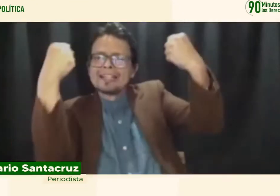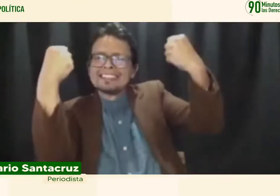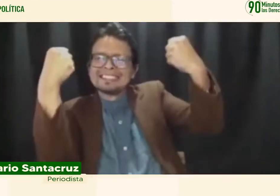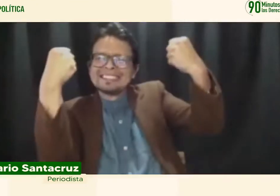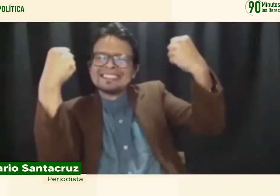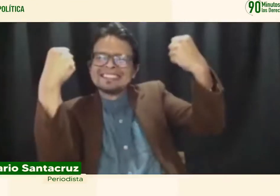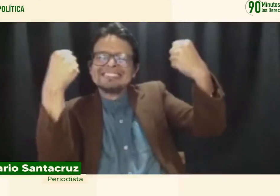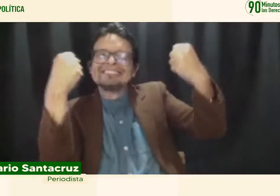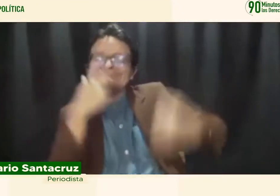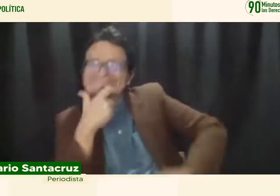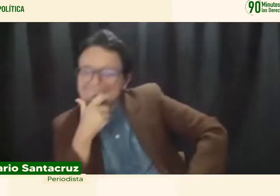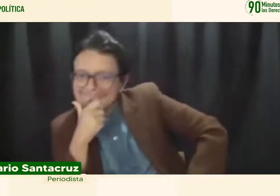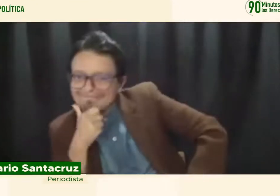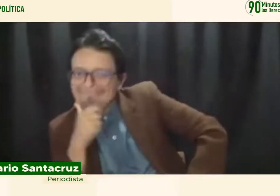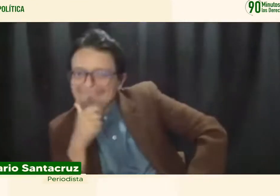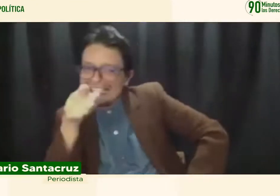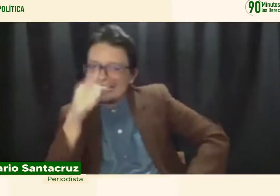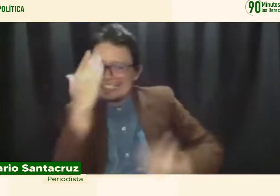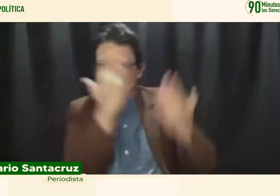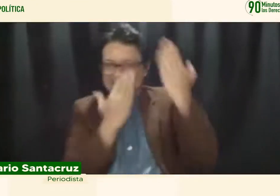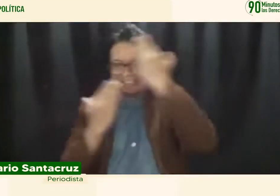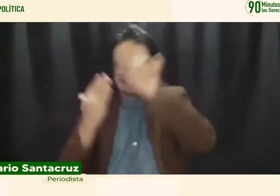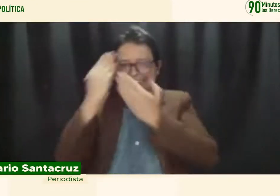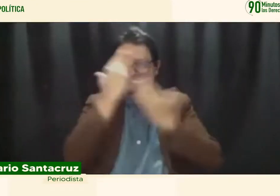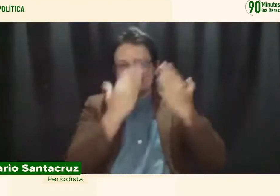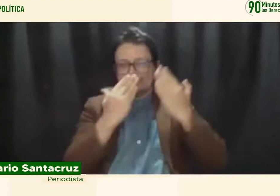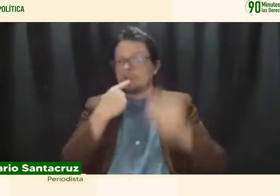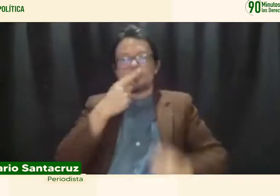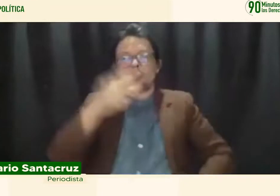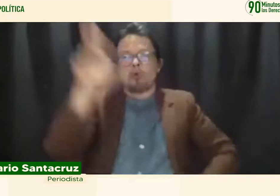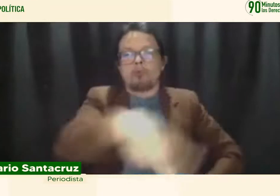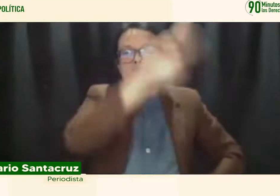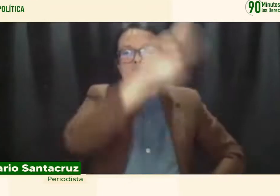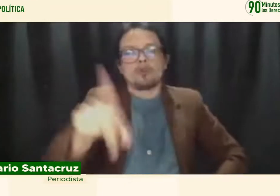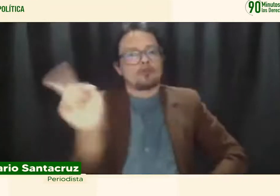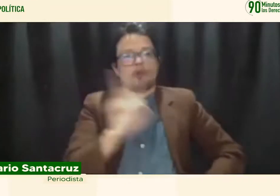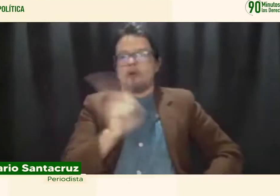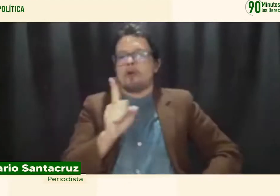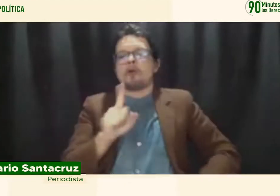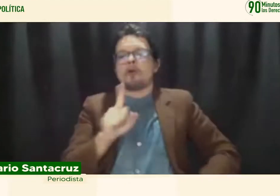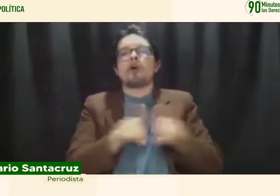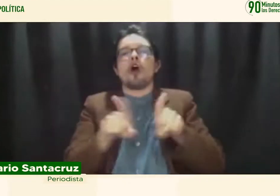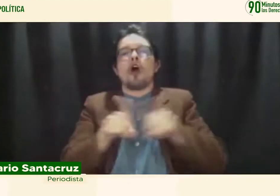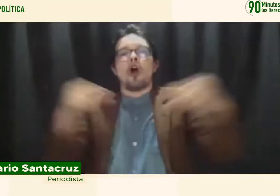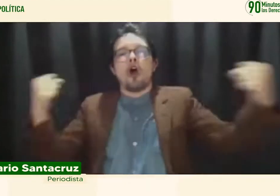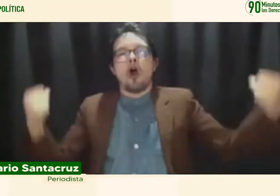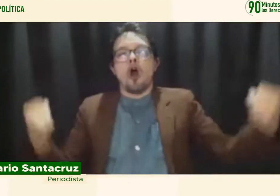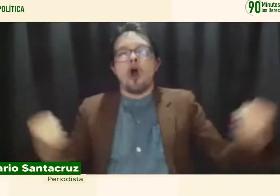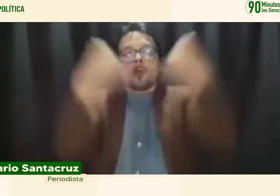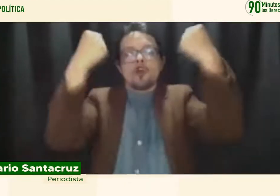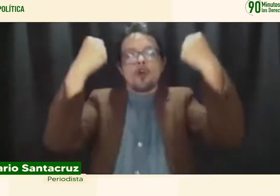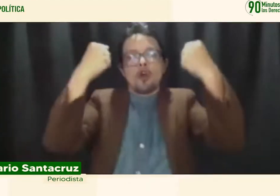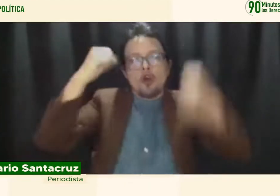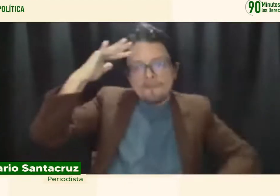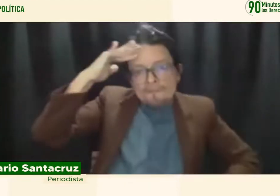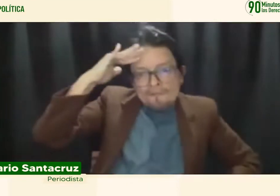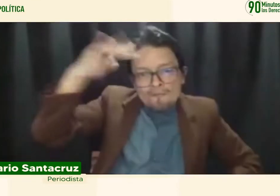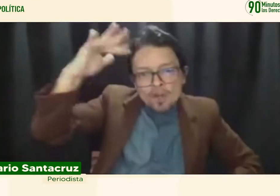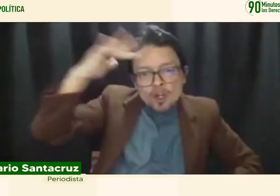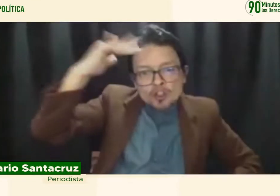pensar si es que precisamente la comunidad que está siendo discriminada discriminada debería conversar con este tipo de partidos entonces